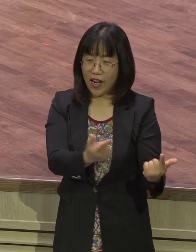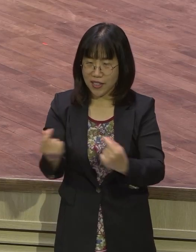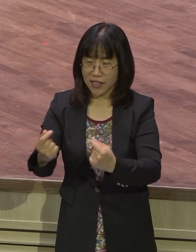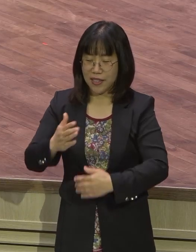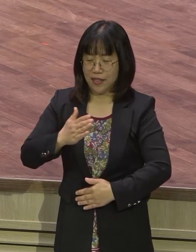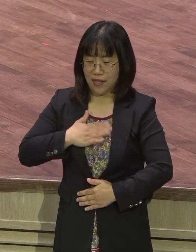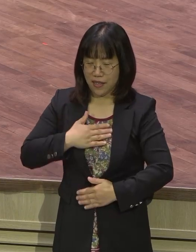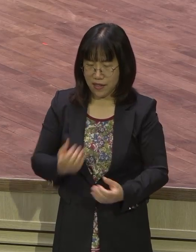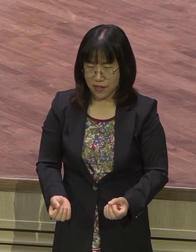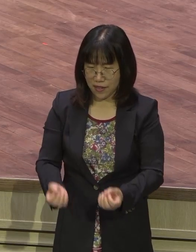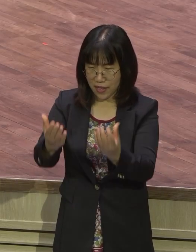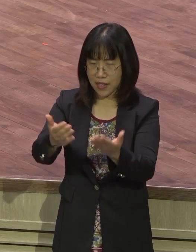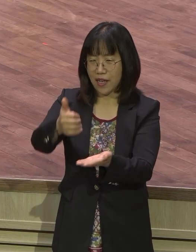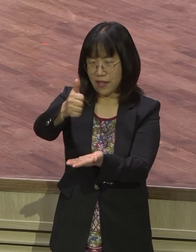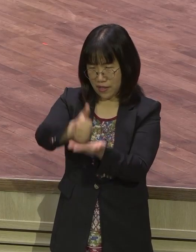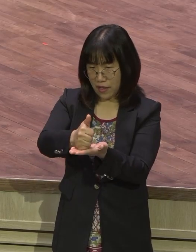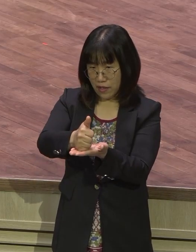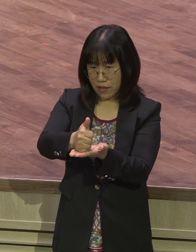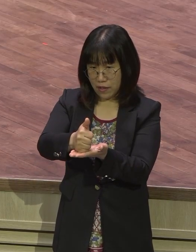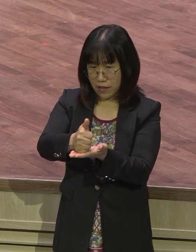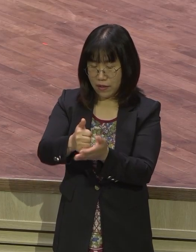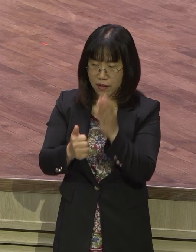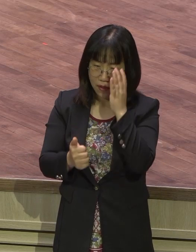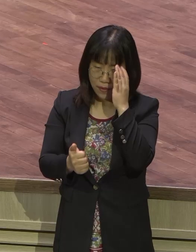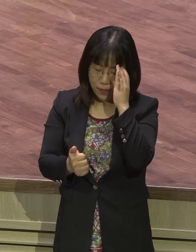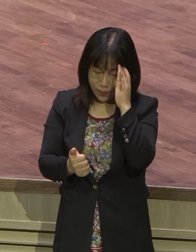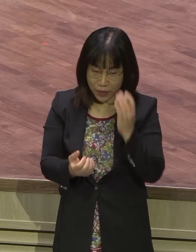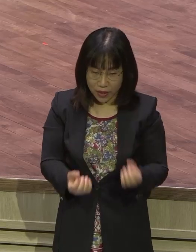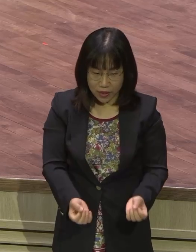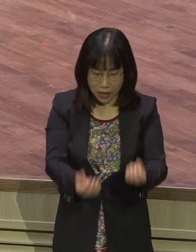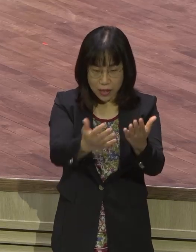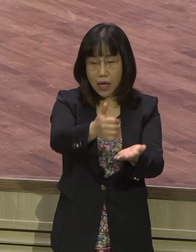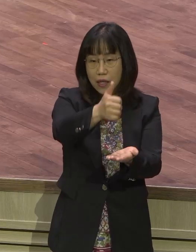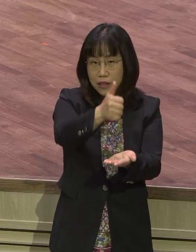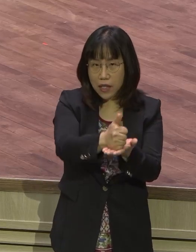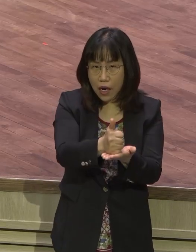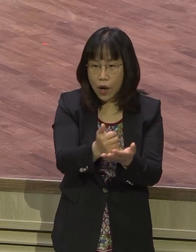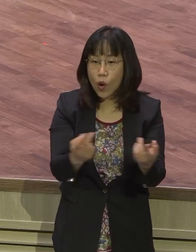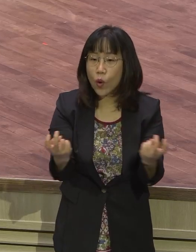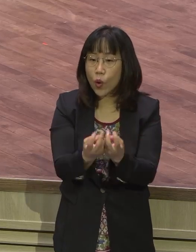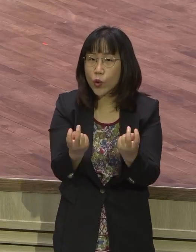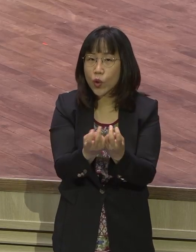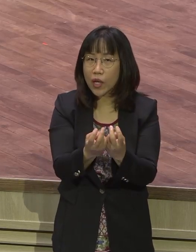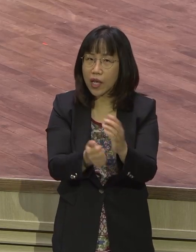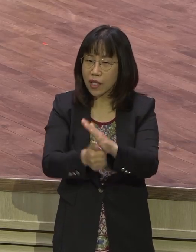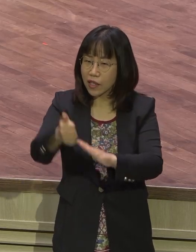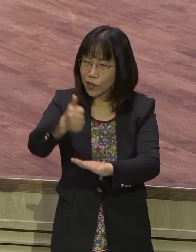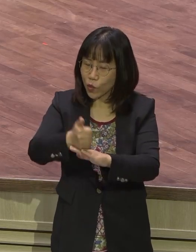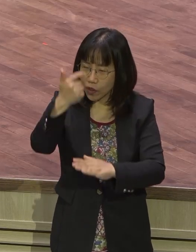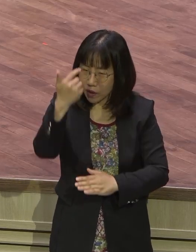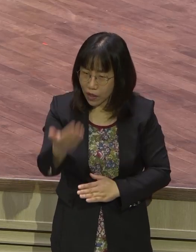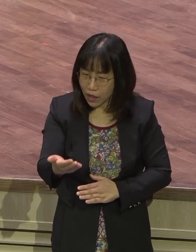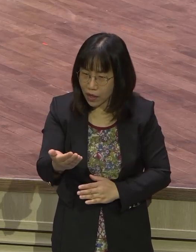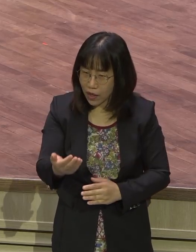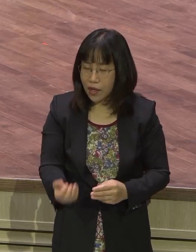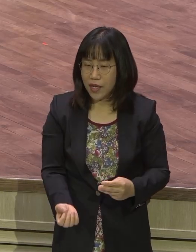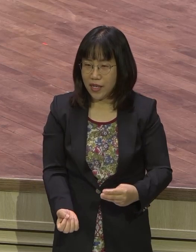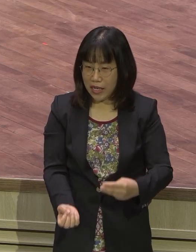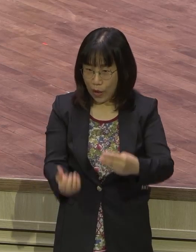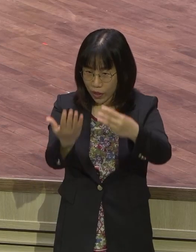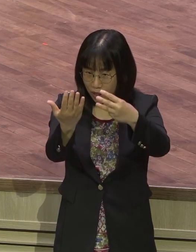제사장이다. 제사장인데 이 미션을 어떻게 실현할 것이냐 얘기예요. 지금 레위기를 하나님이